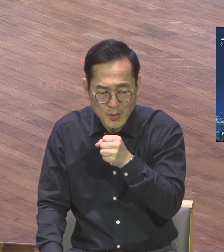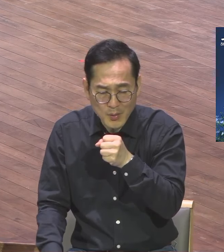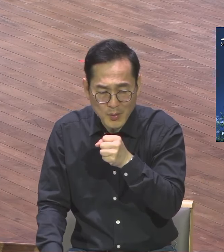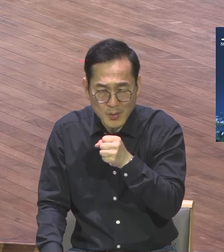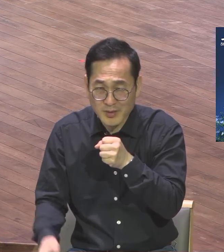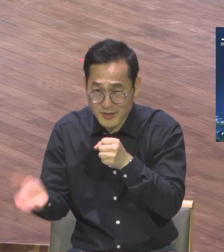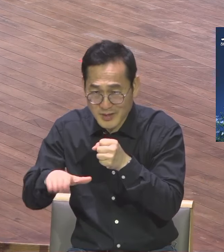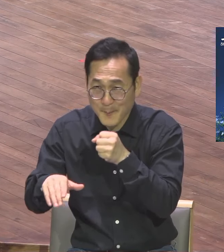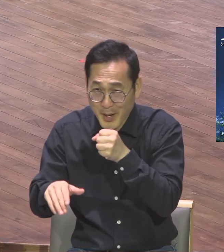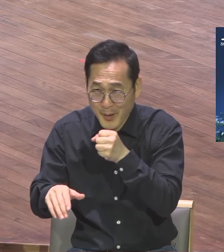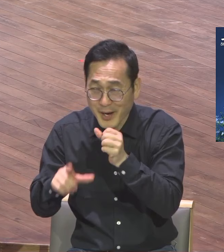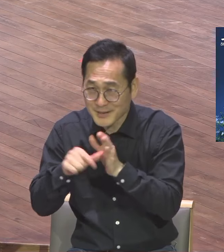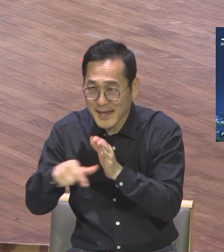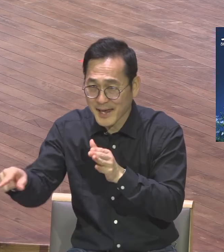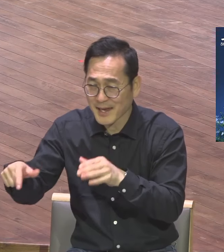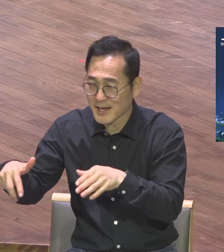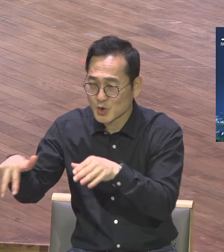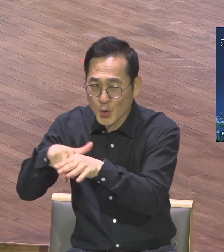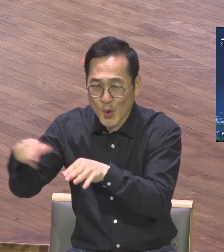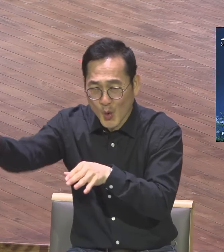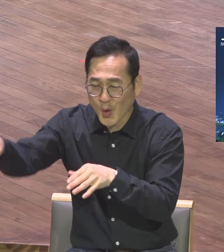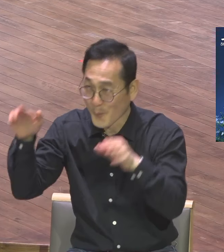그래서 다른 종교를